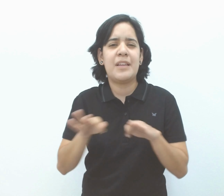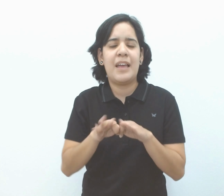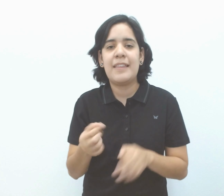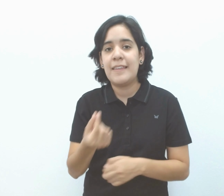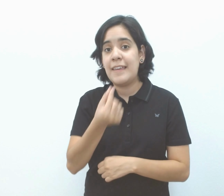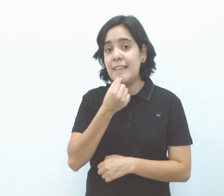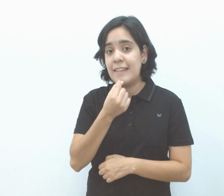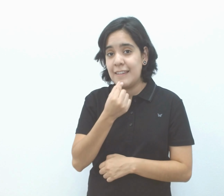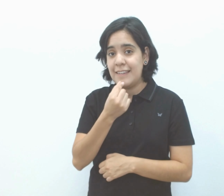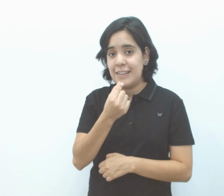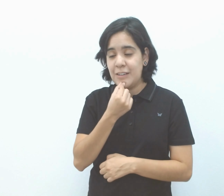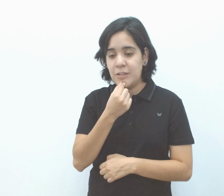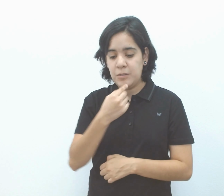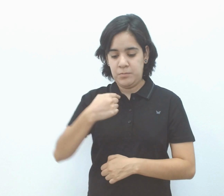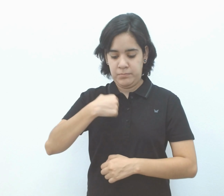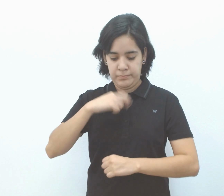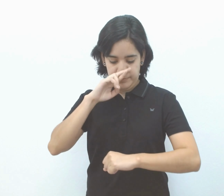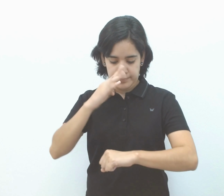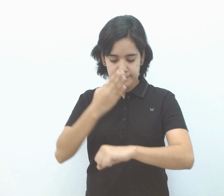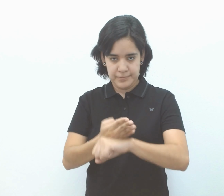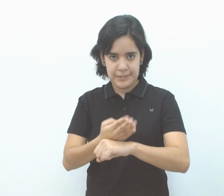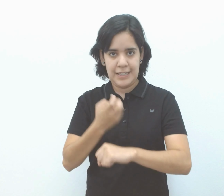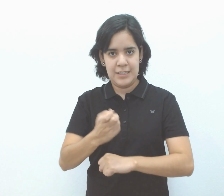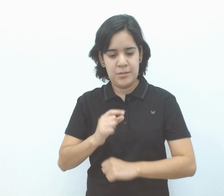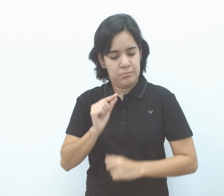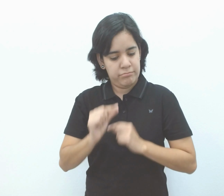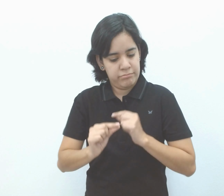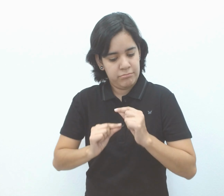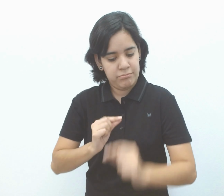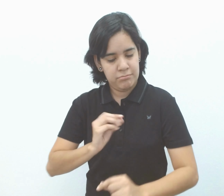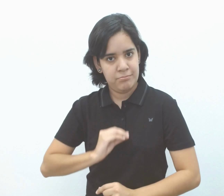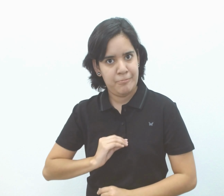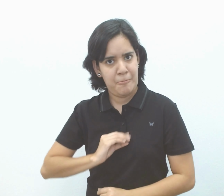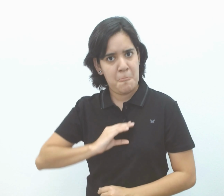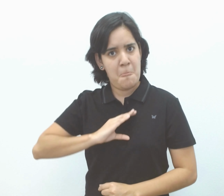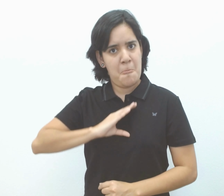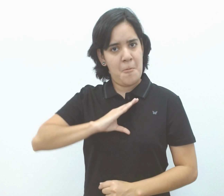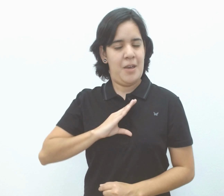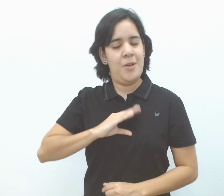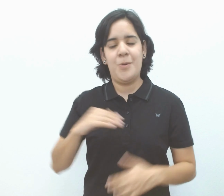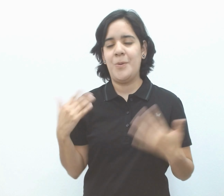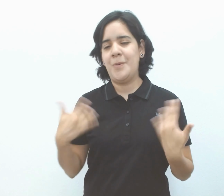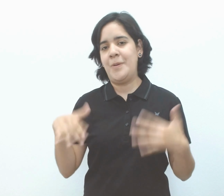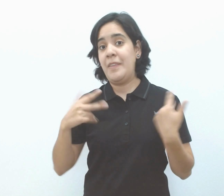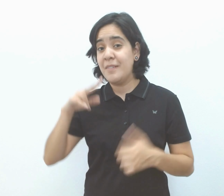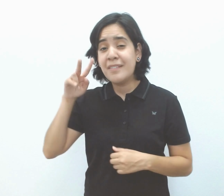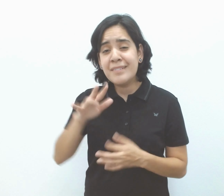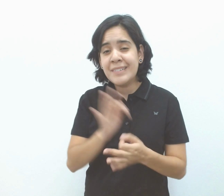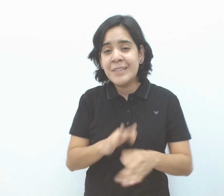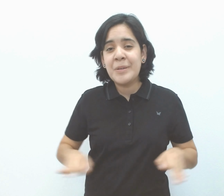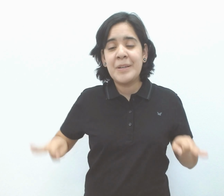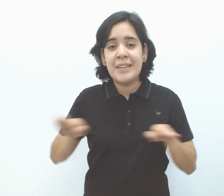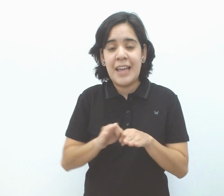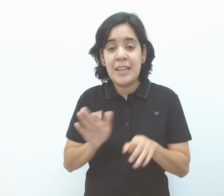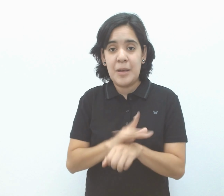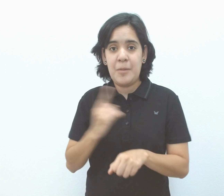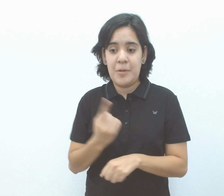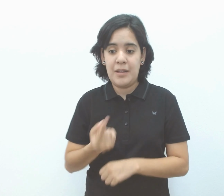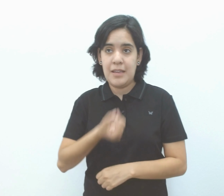da un sentido de importancia, de valía y de autoestima de verdad incalculable. O sea, más allá de además estamos trabajando la